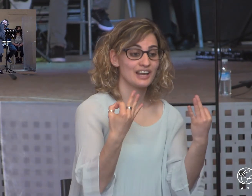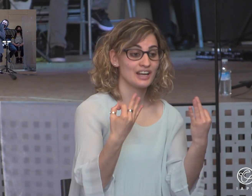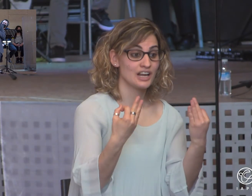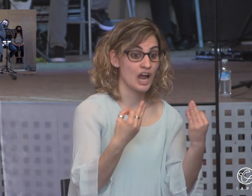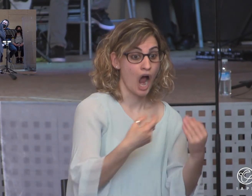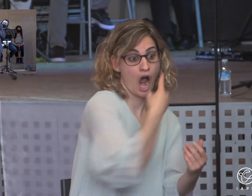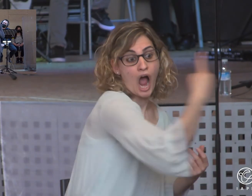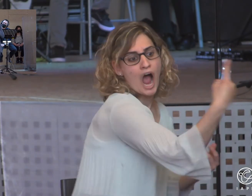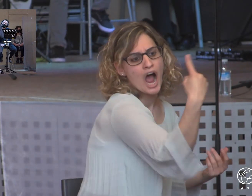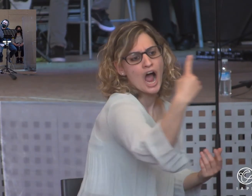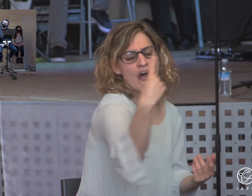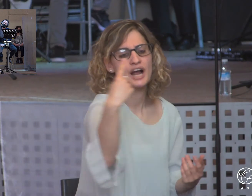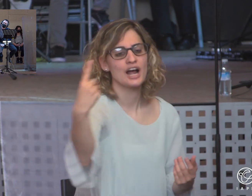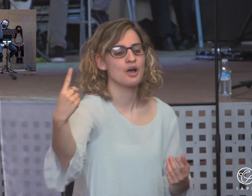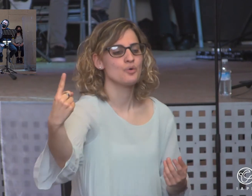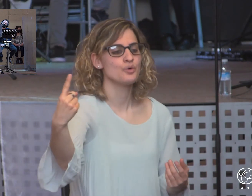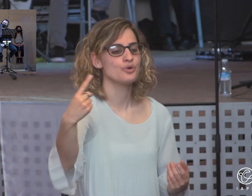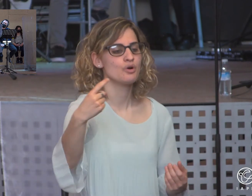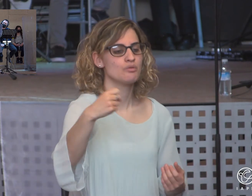eternidad.